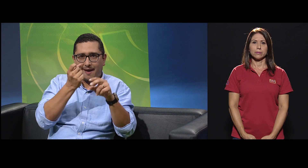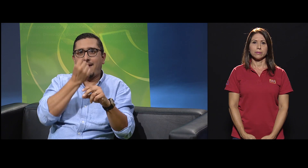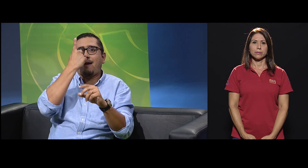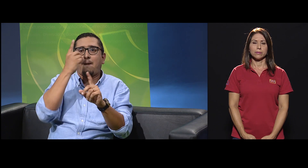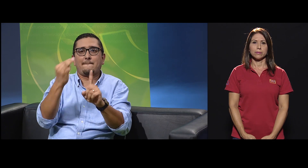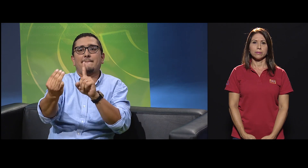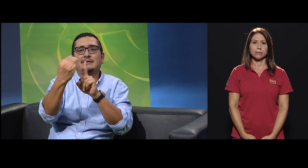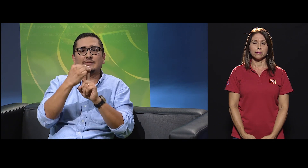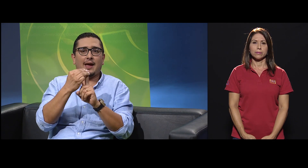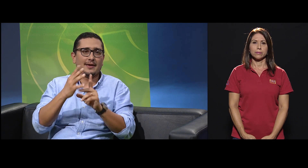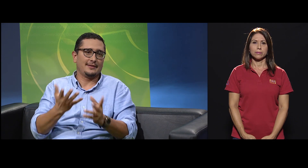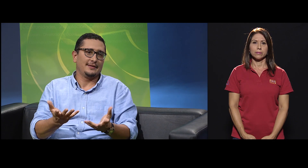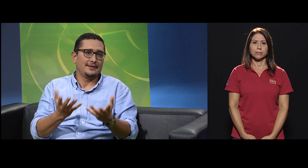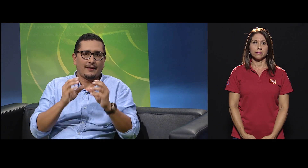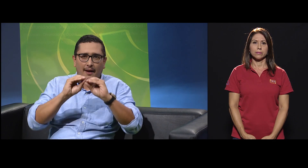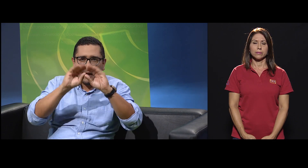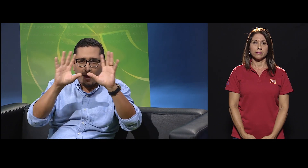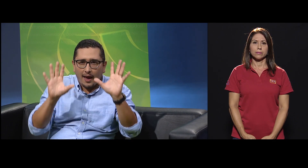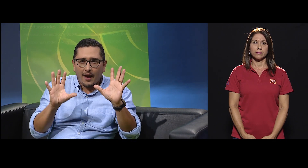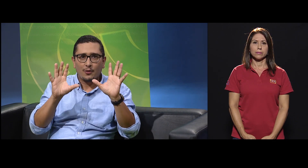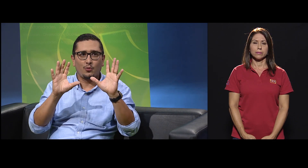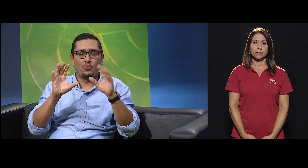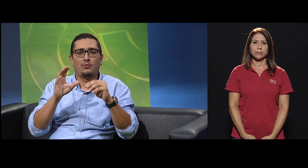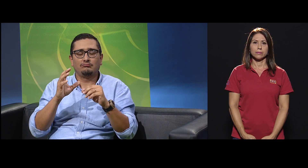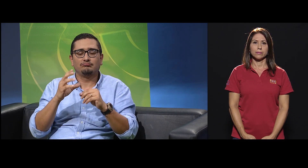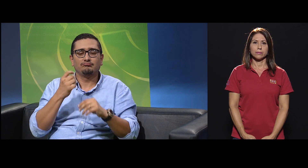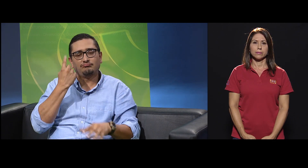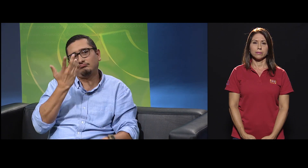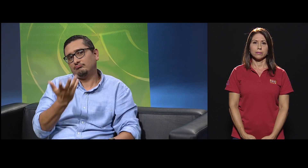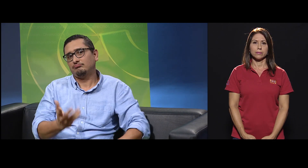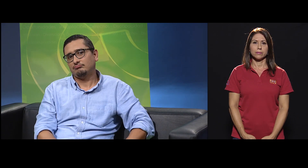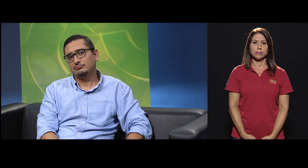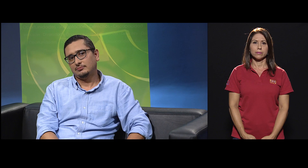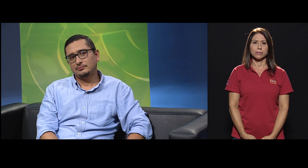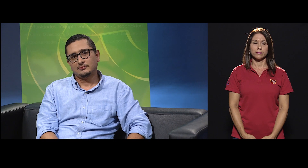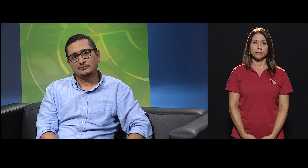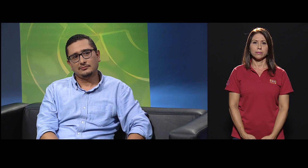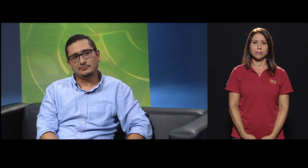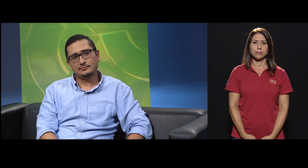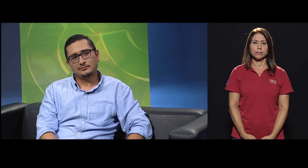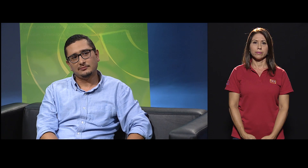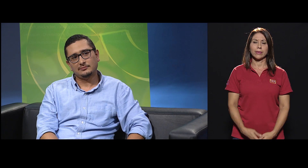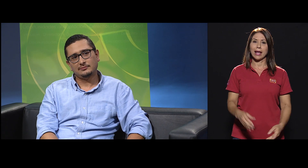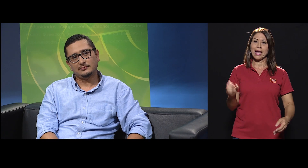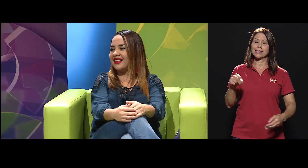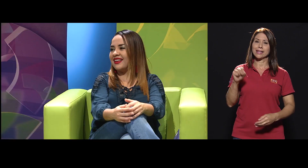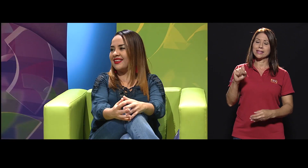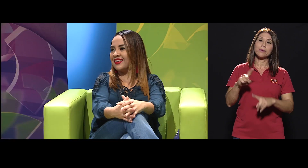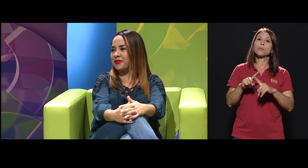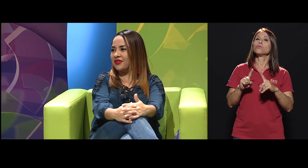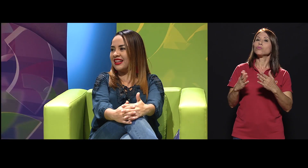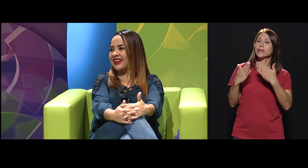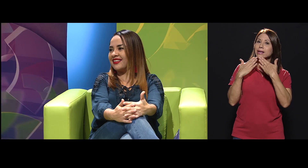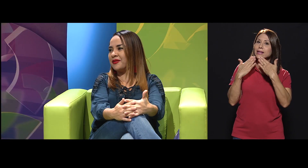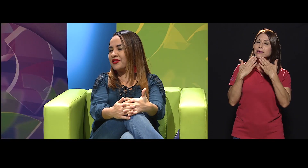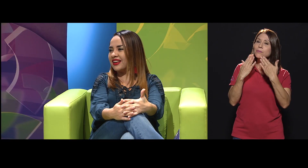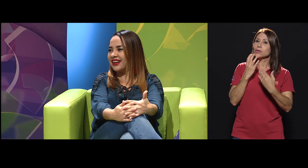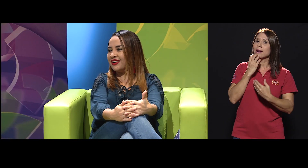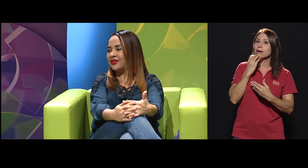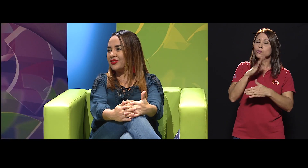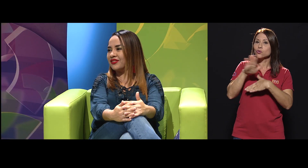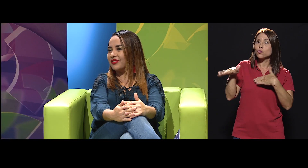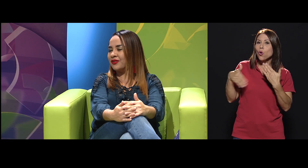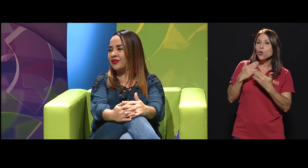Es más rico que el mensaje llega por medio de la lengua de señas, nos llega muchísimo más claro. Así es, pues le